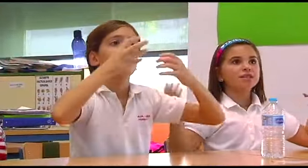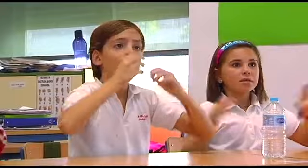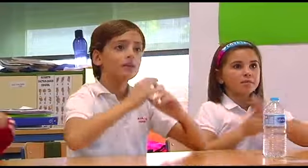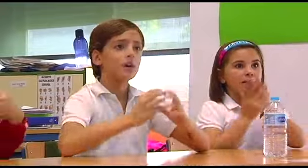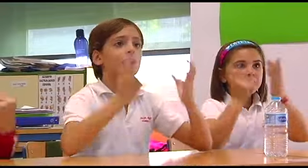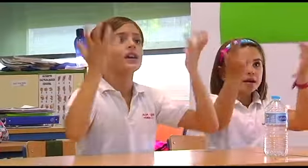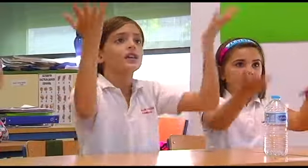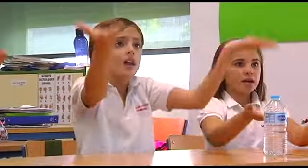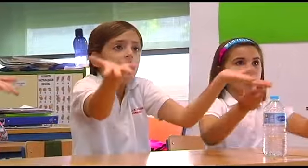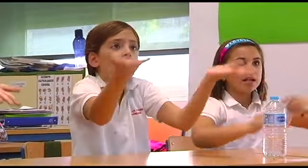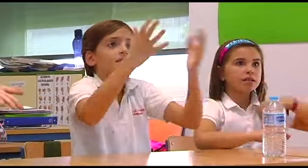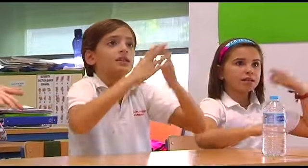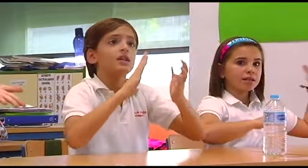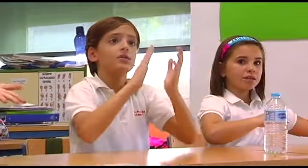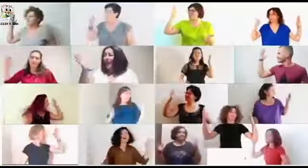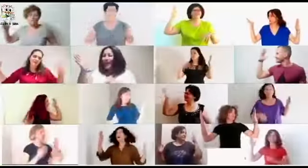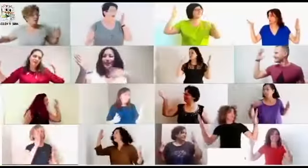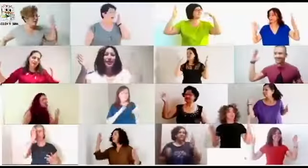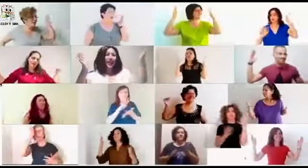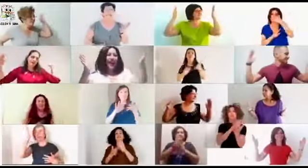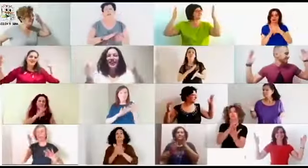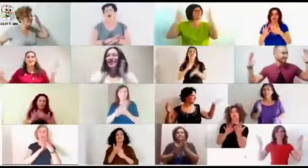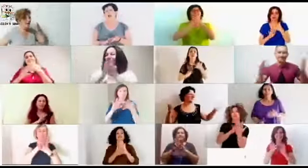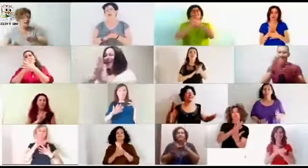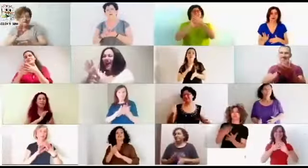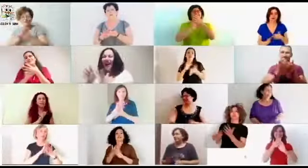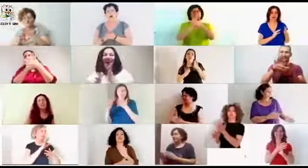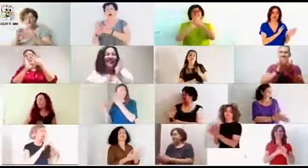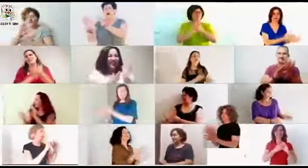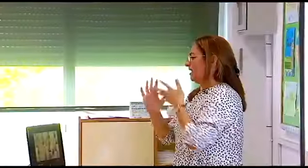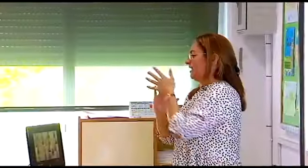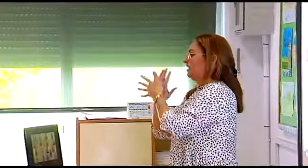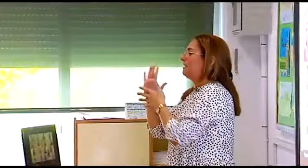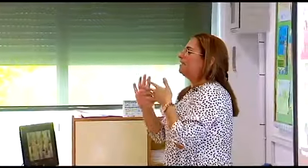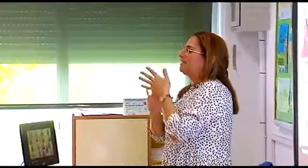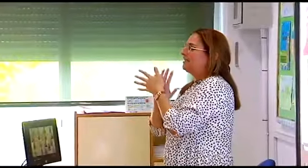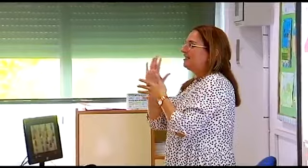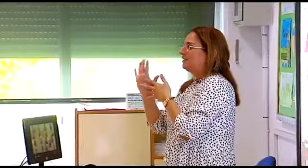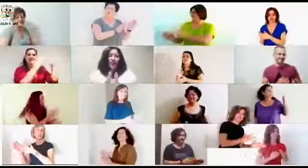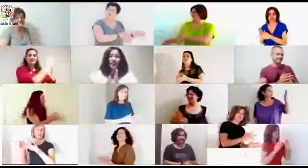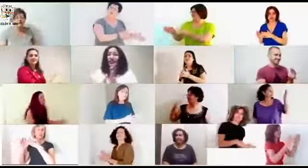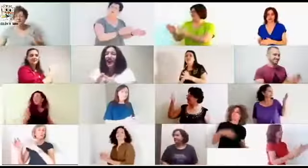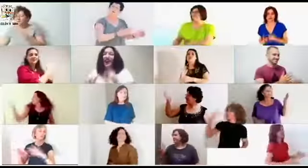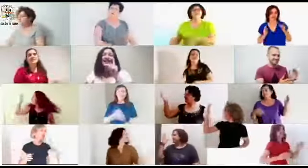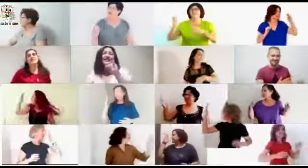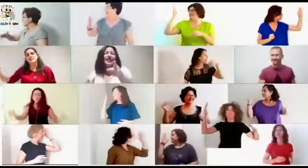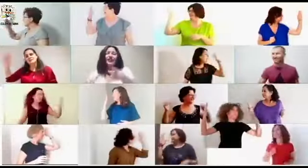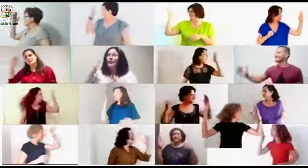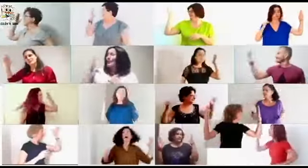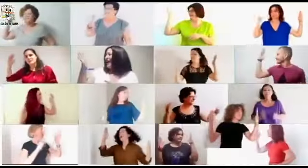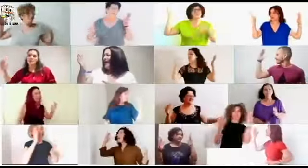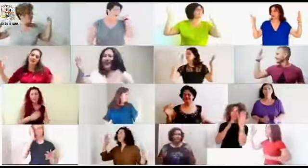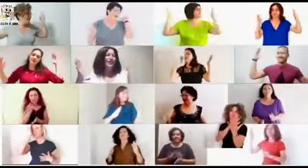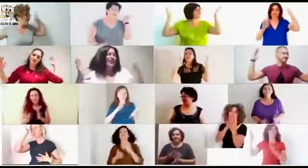imaginar. Está en tu mano la lengua de signos. Está en tu mano